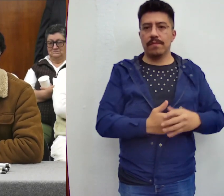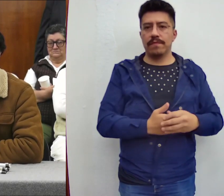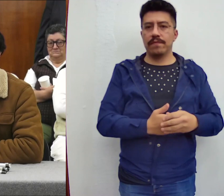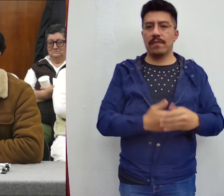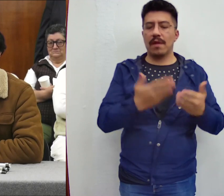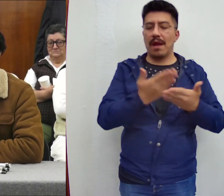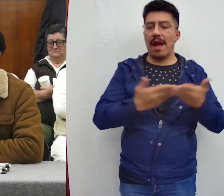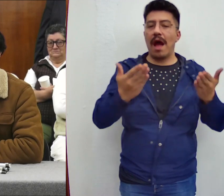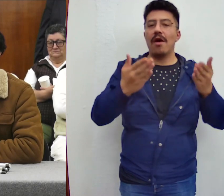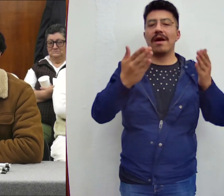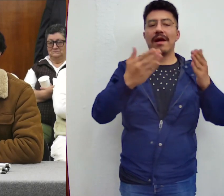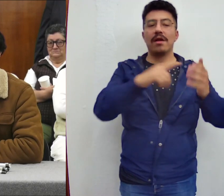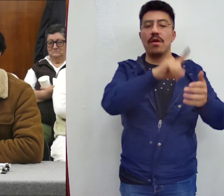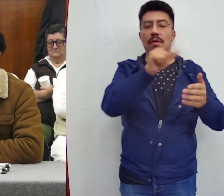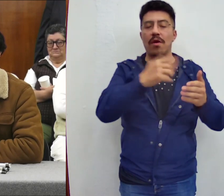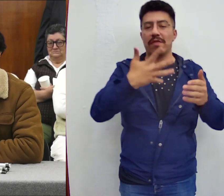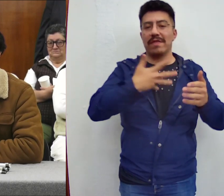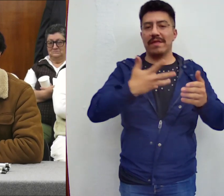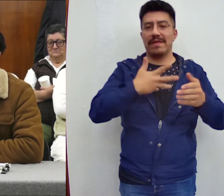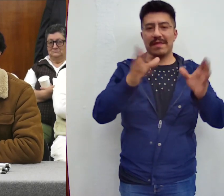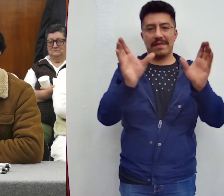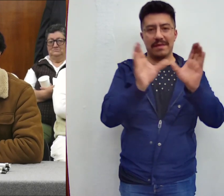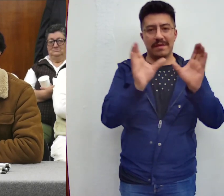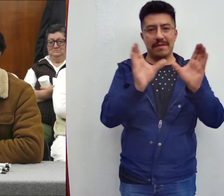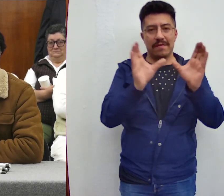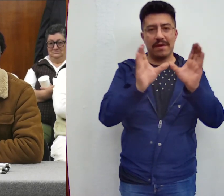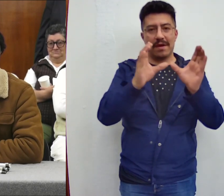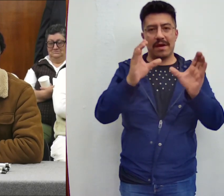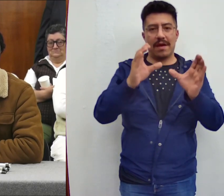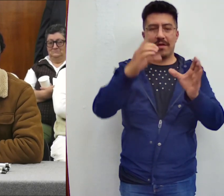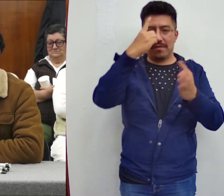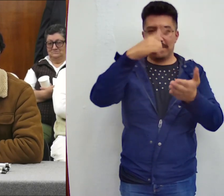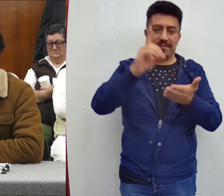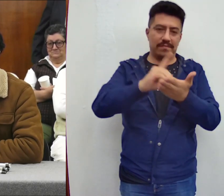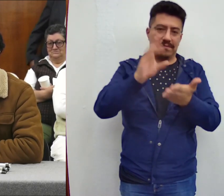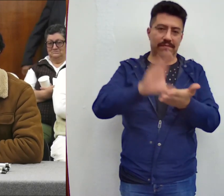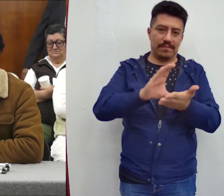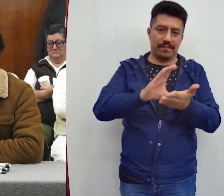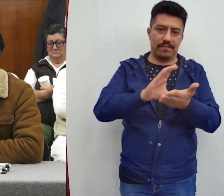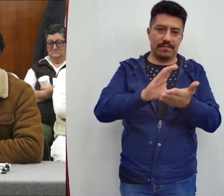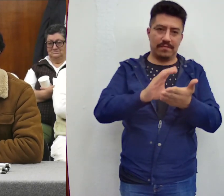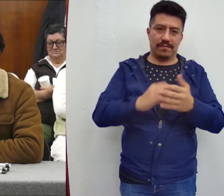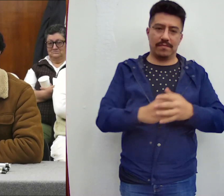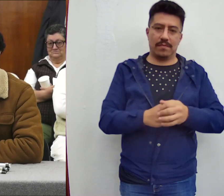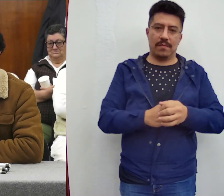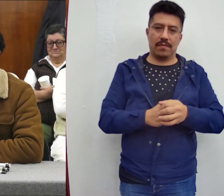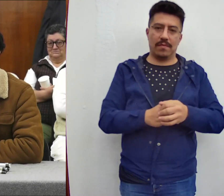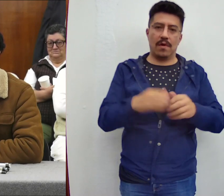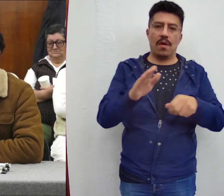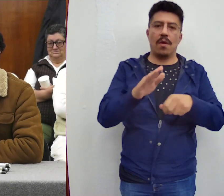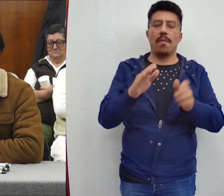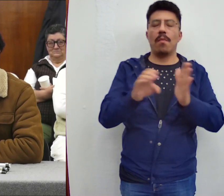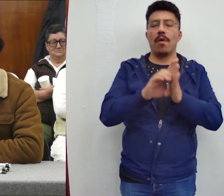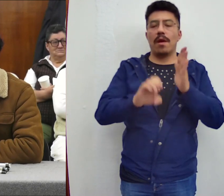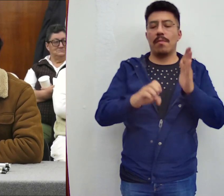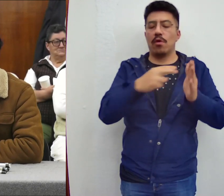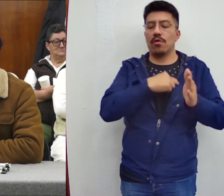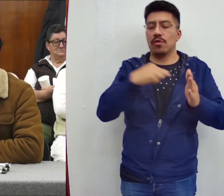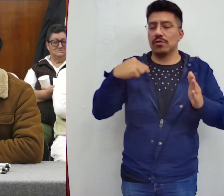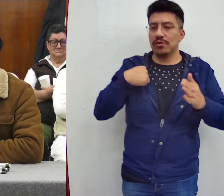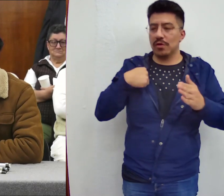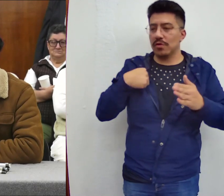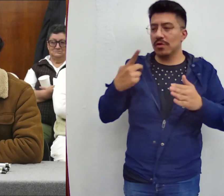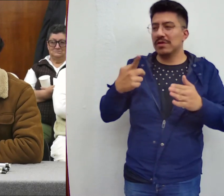el certificado de discapacidad. Pues bien, desde que nosotros adquirimos la discapacidad y vamos al